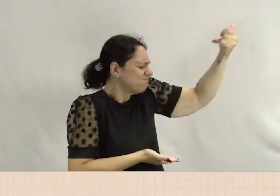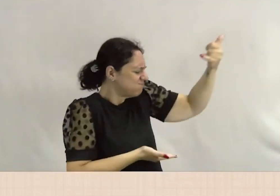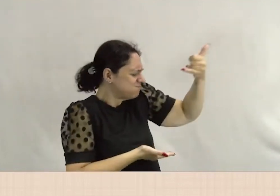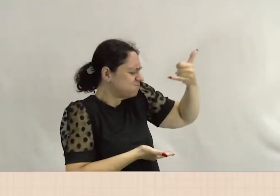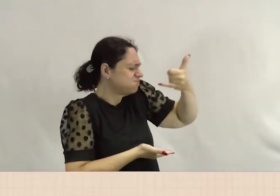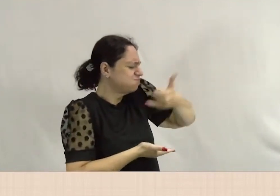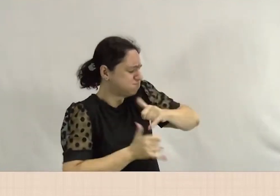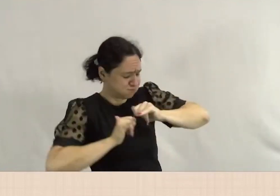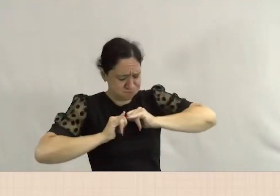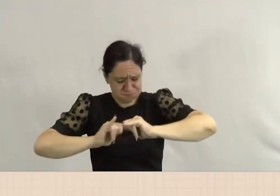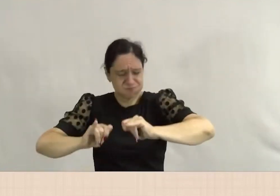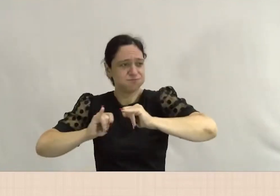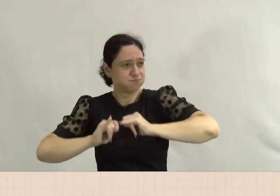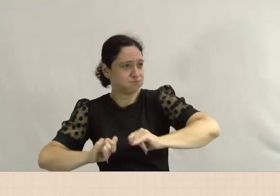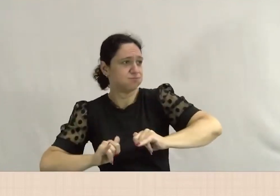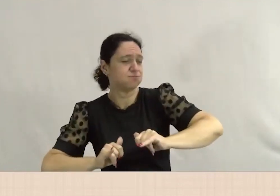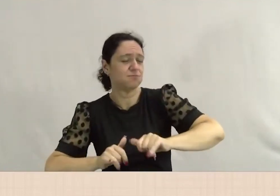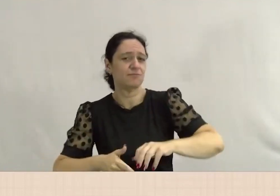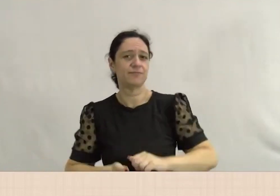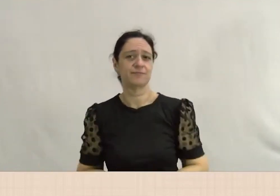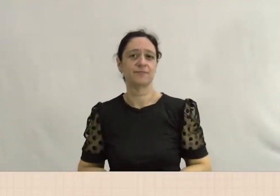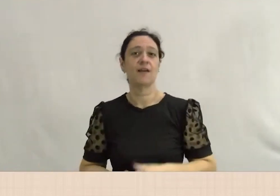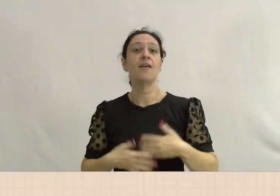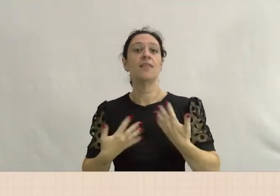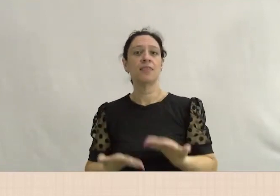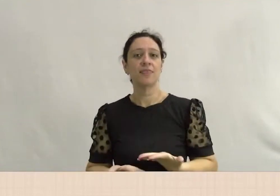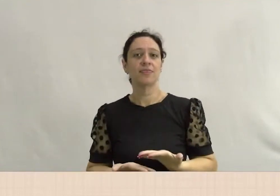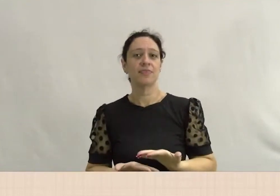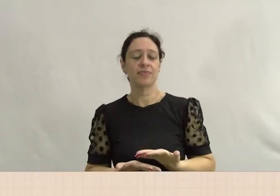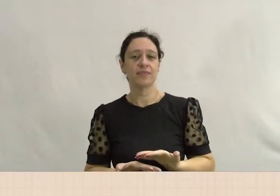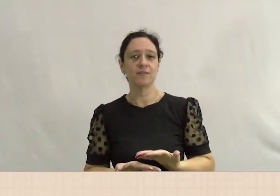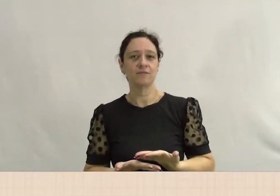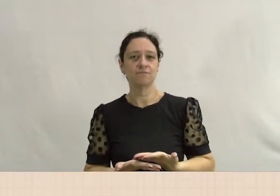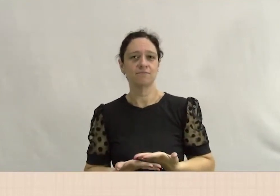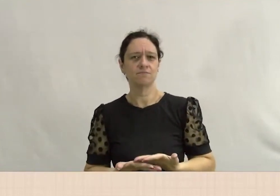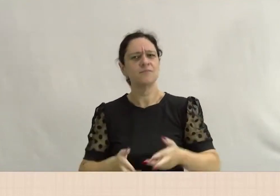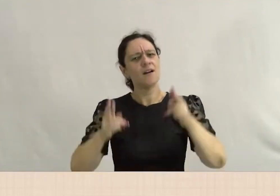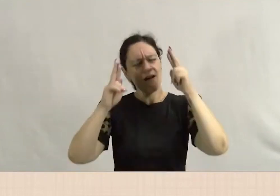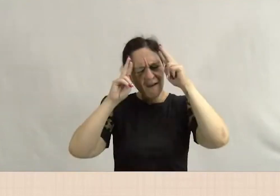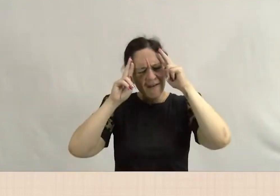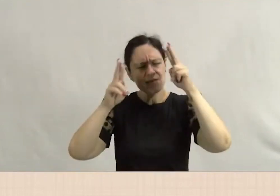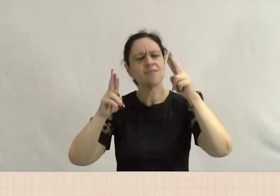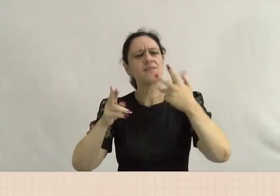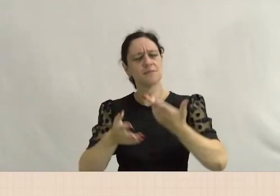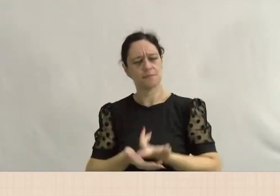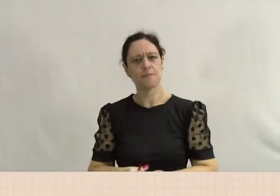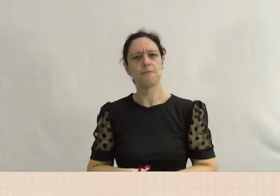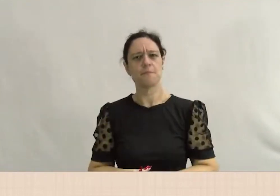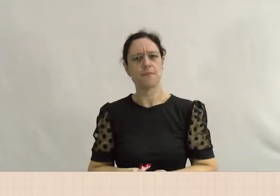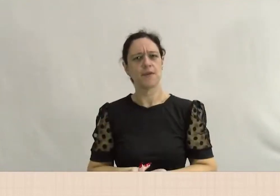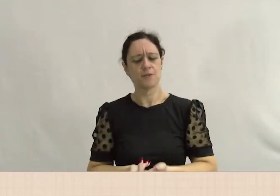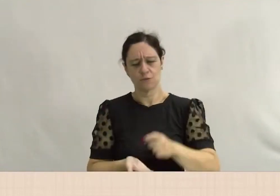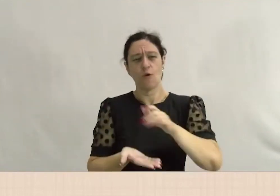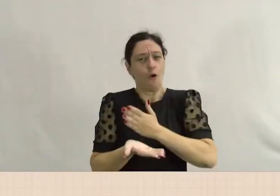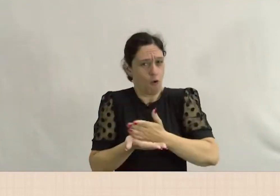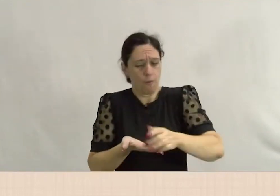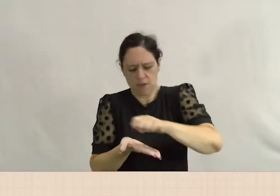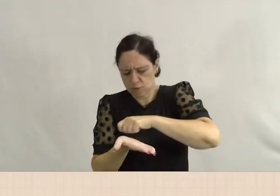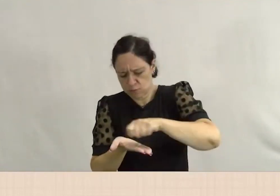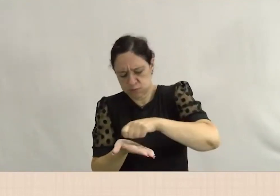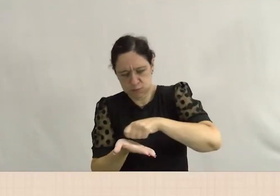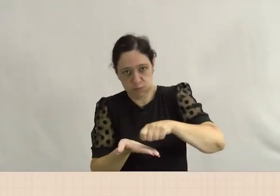boca. Então, com temor e tremor, eu faço esboço de cada